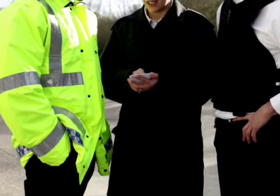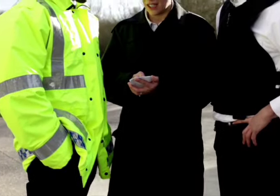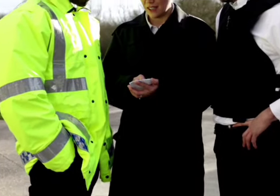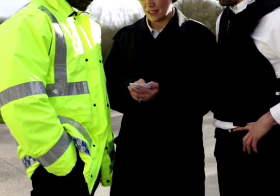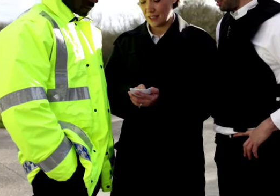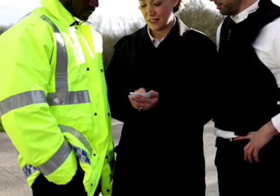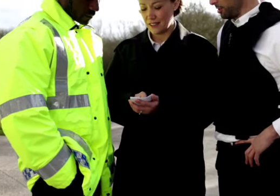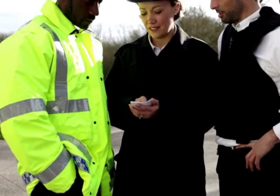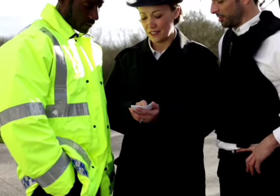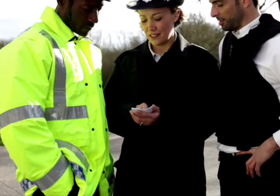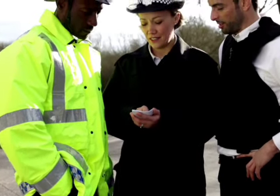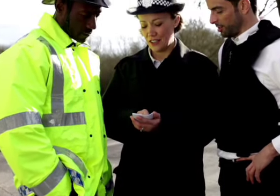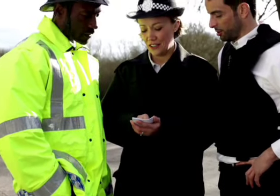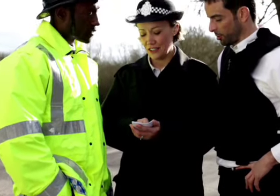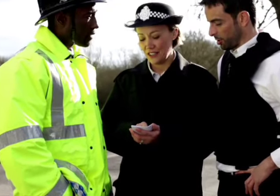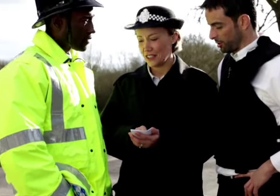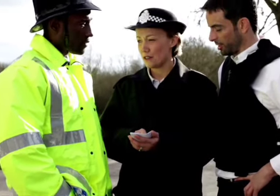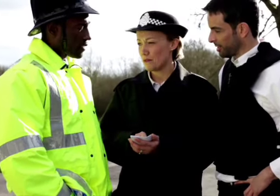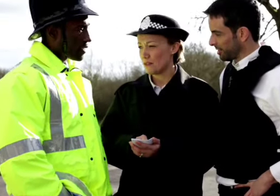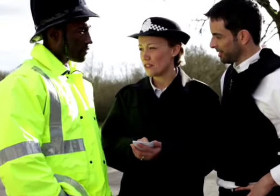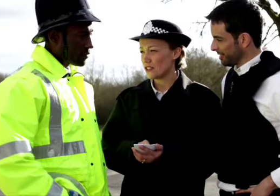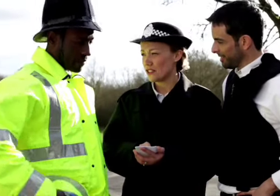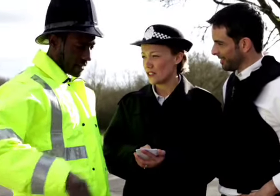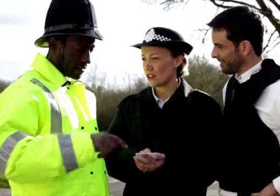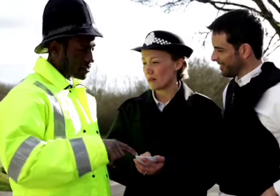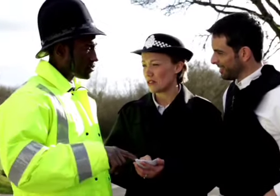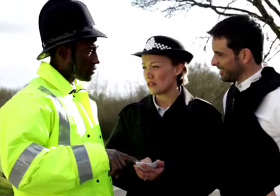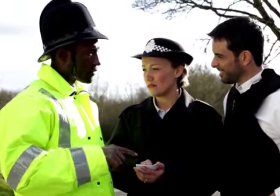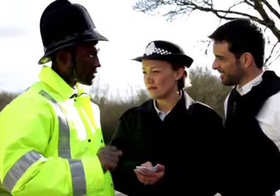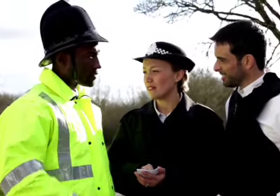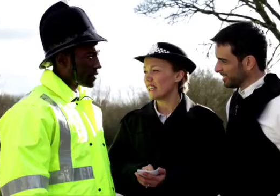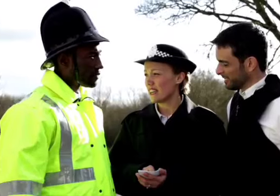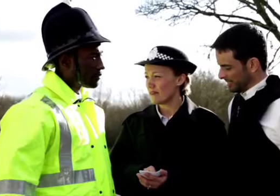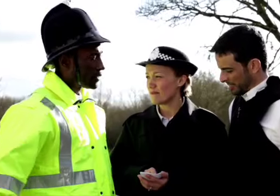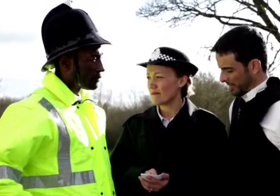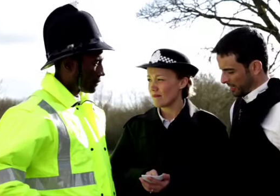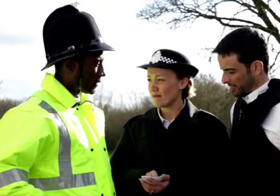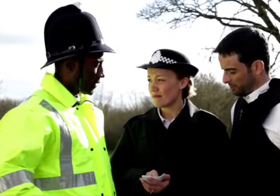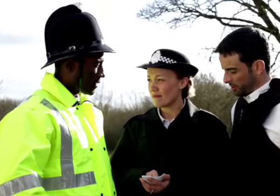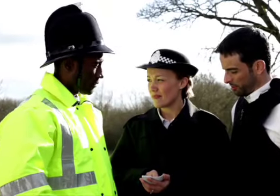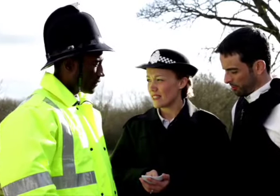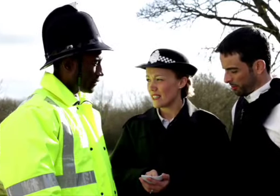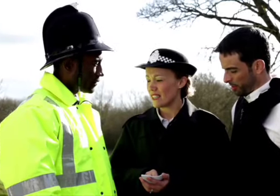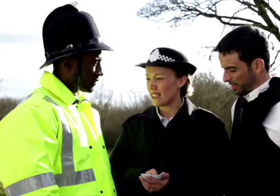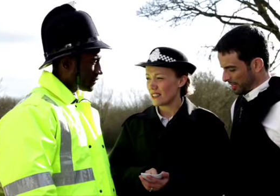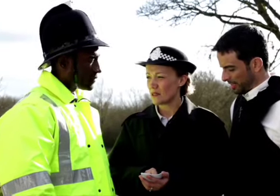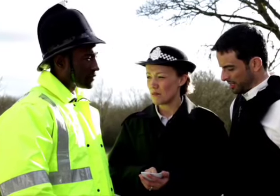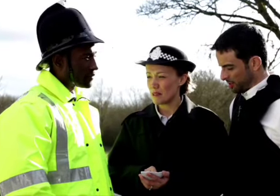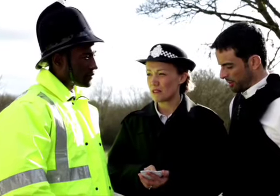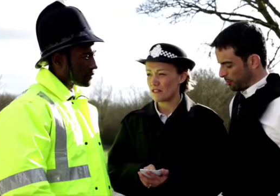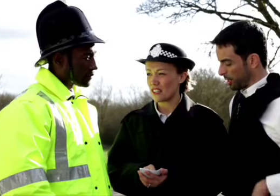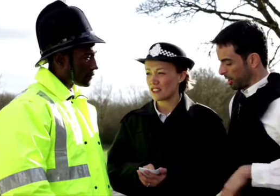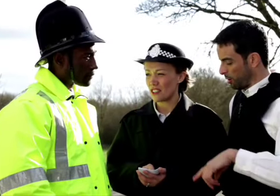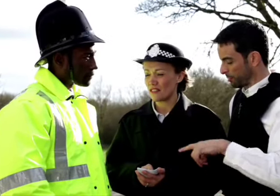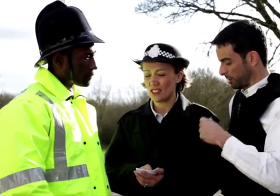Elimi yako ni kubwa Lakini chochako hakiendani Na kila mbacho Ulichonacho kichwani